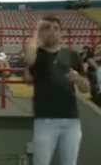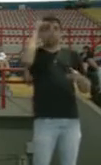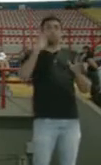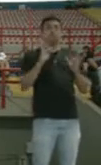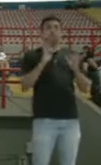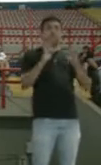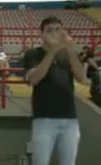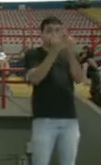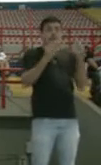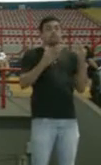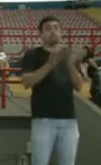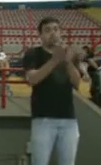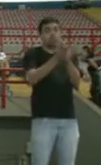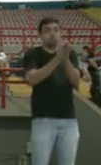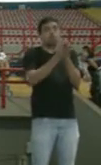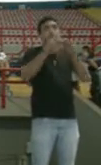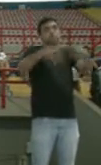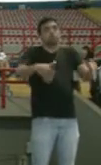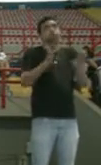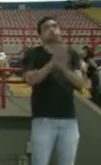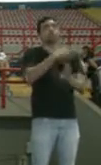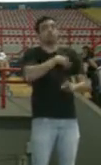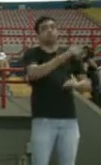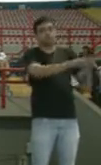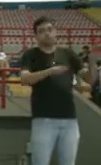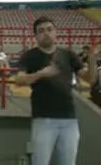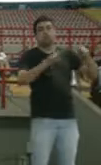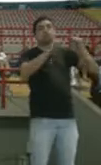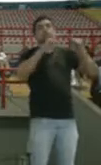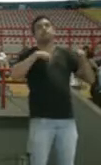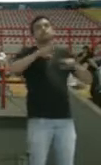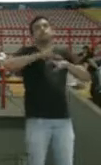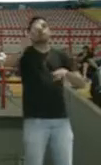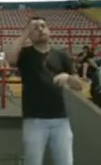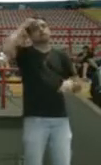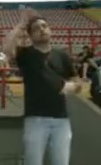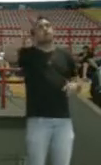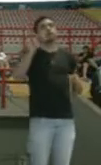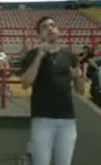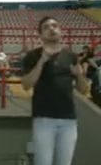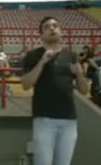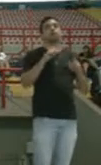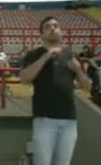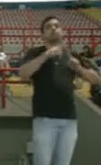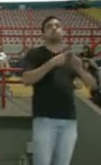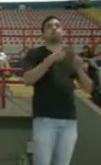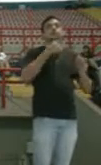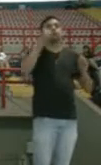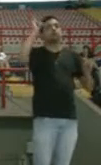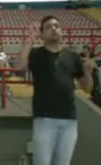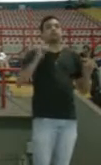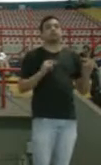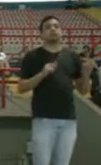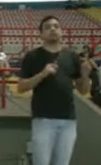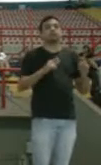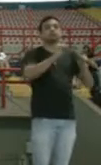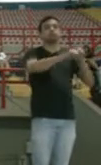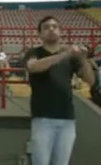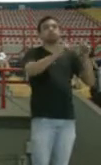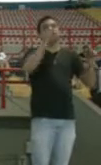muitos filhos prejudica ainda mais os bens. Sim. Qual é o melhor método anticoncepcional? O